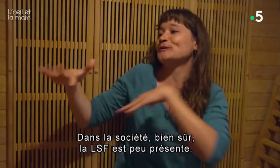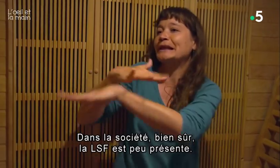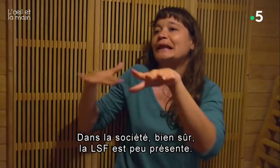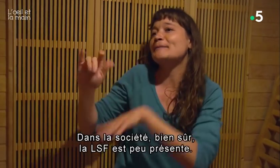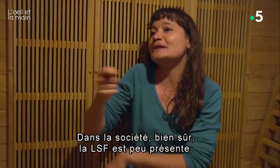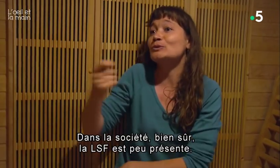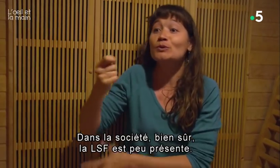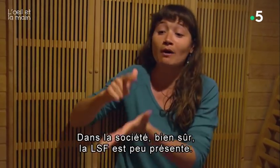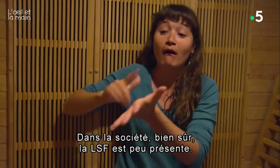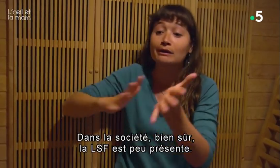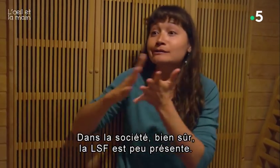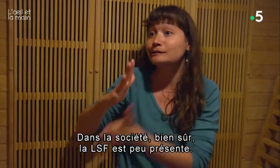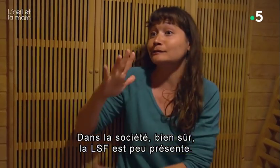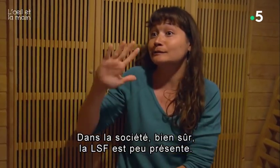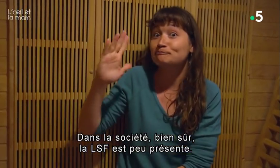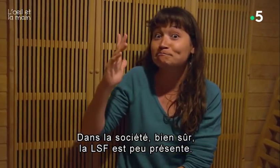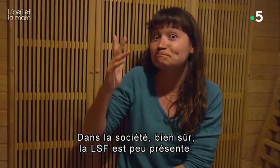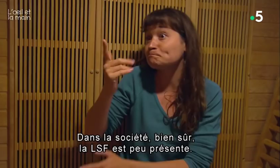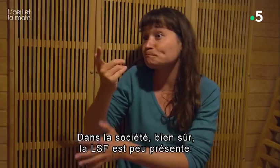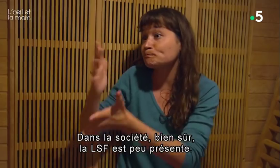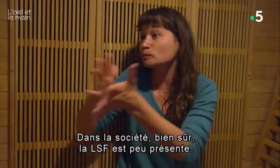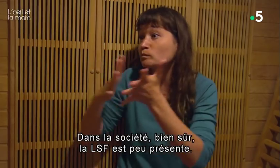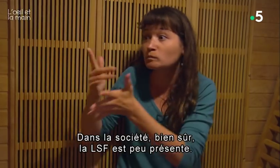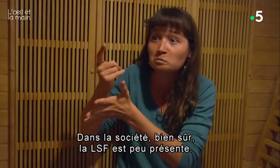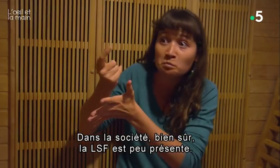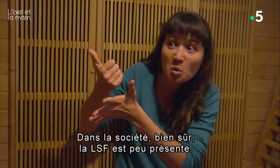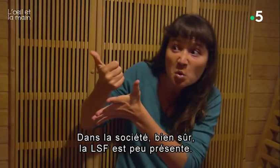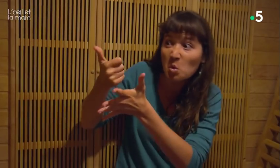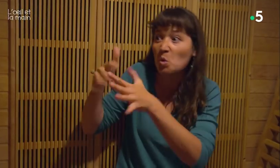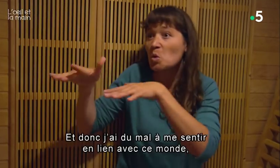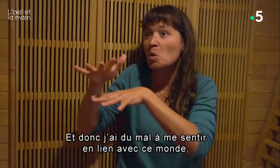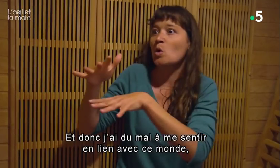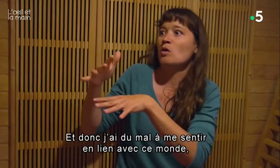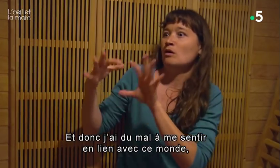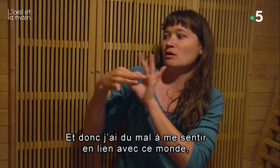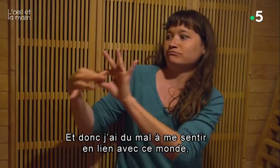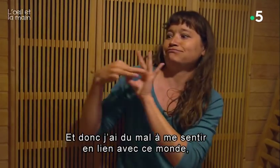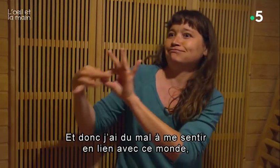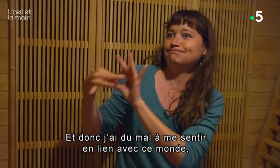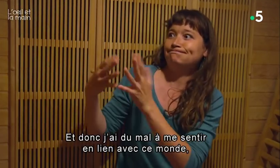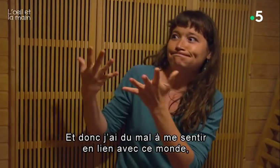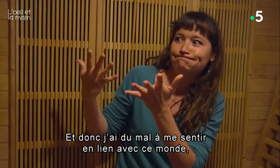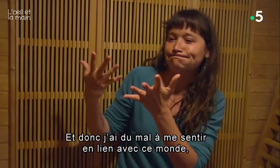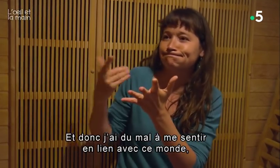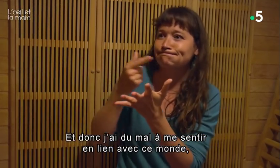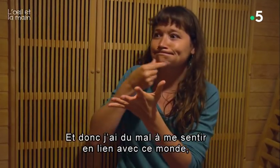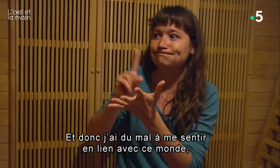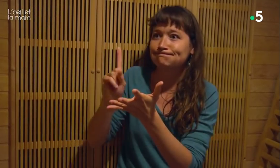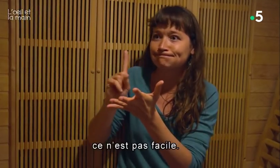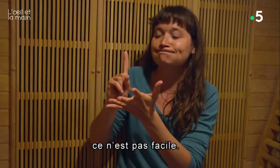Dans la société, bien sûr, la langue des signes est peu présente. Et donc, j'ai du mal à me sentir en lien avec ce monde. C'est pas